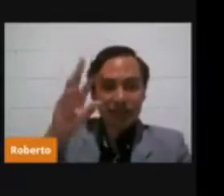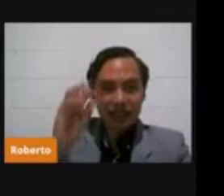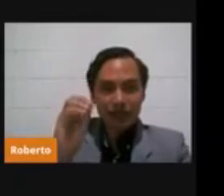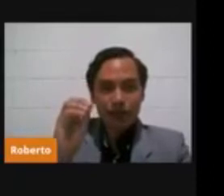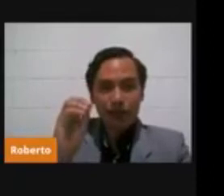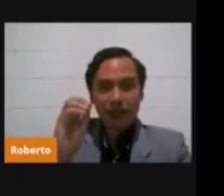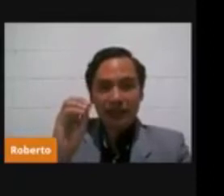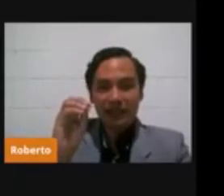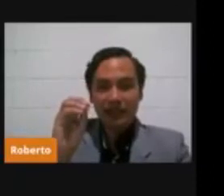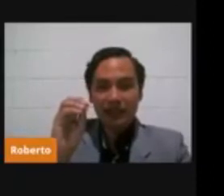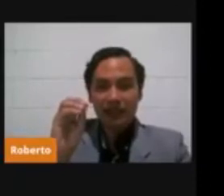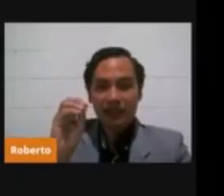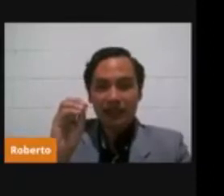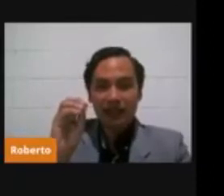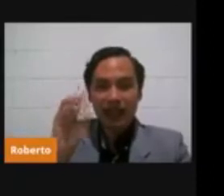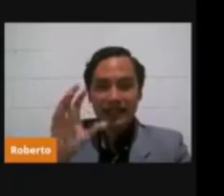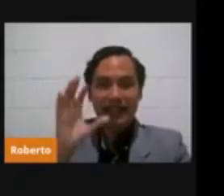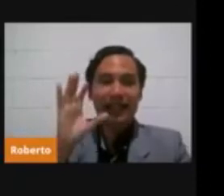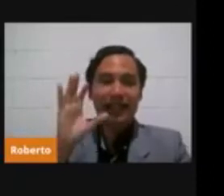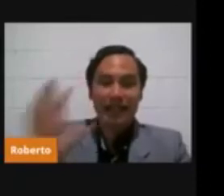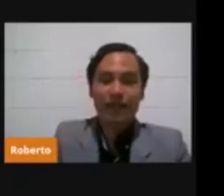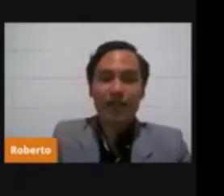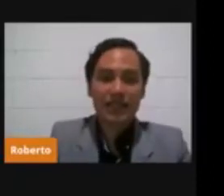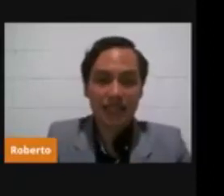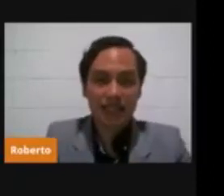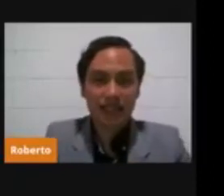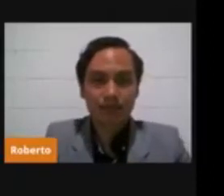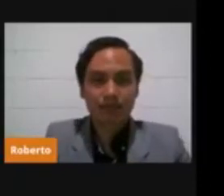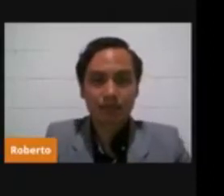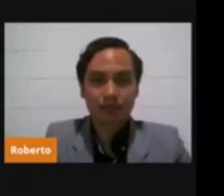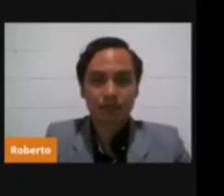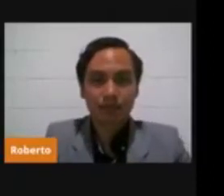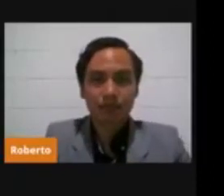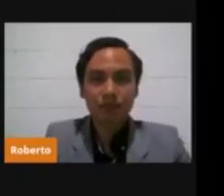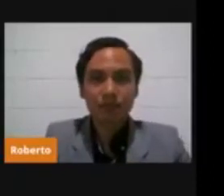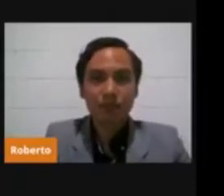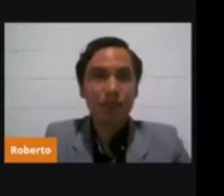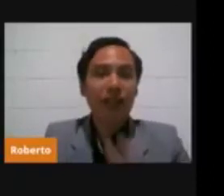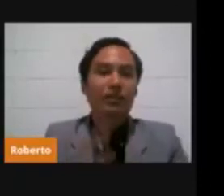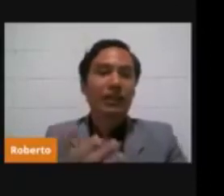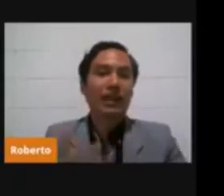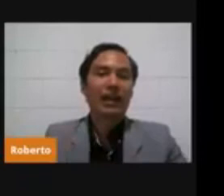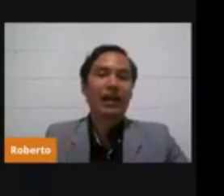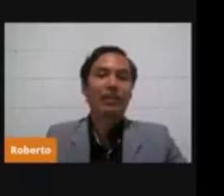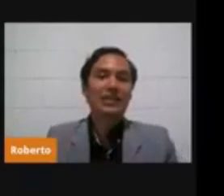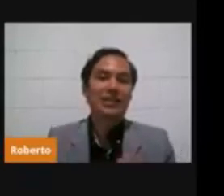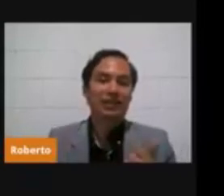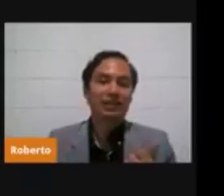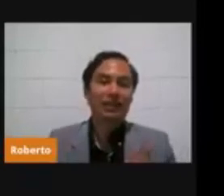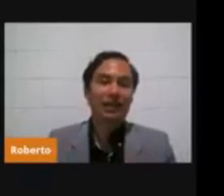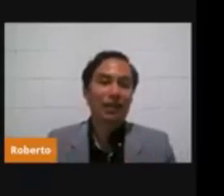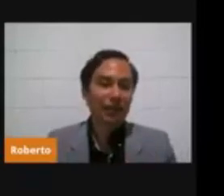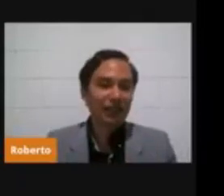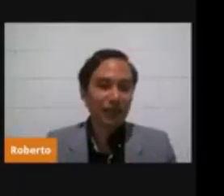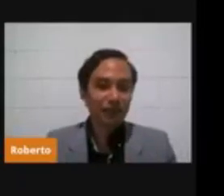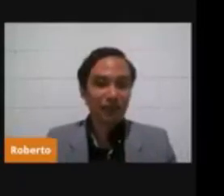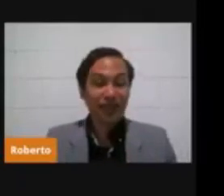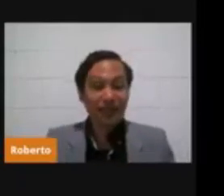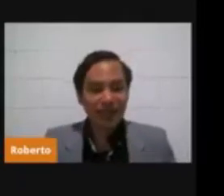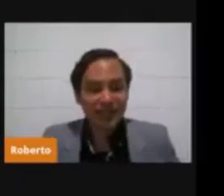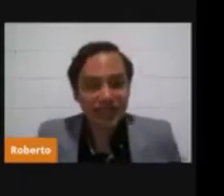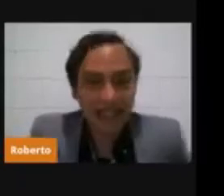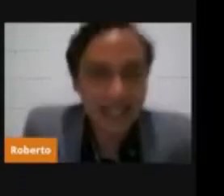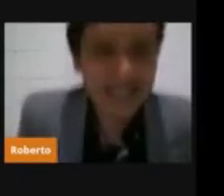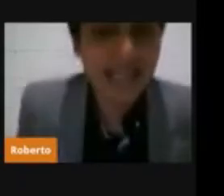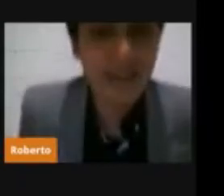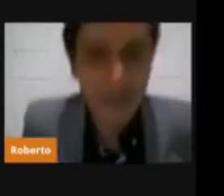estos tres componentes hacen la lengua de señas. Bueno, ahora sí, aprendamos lengua